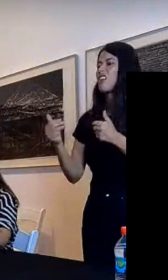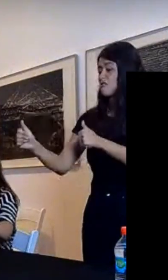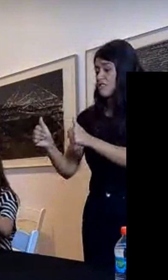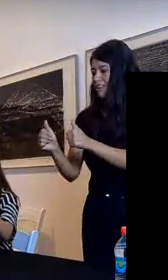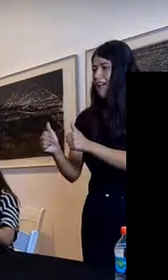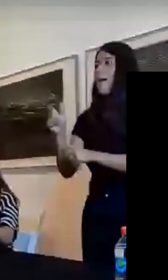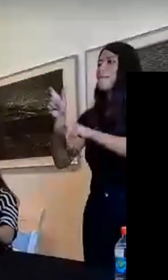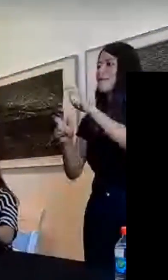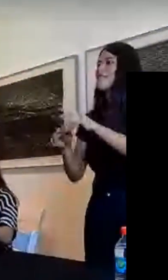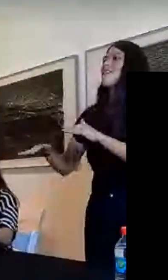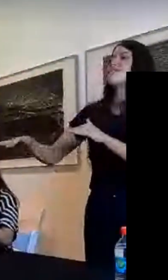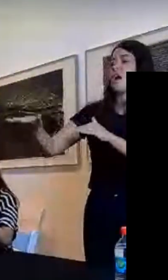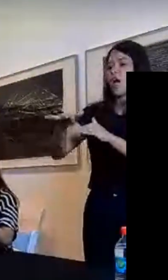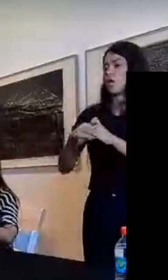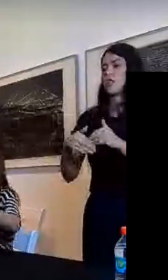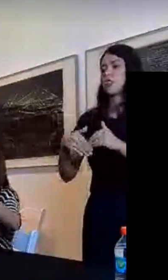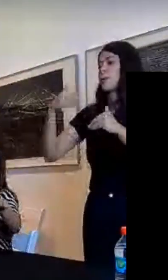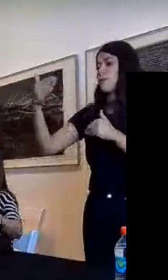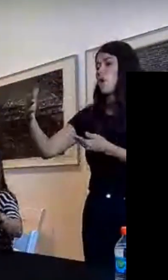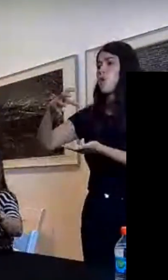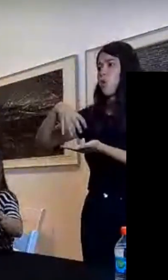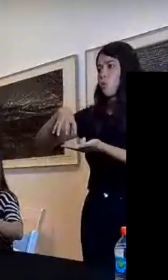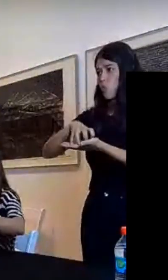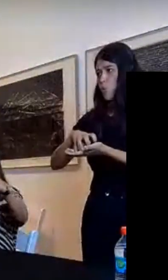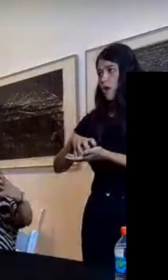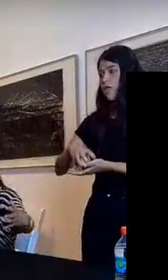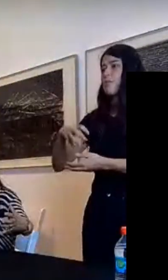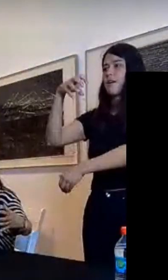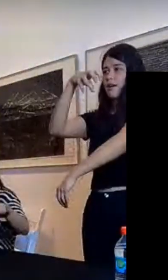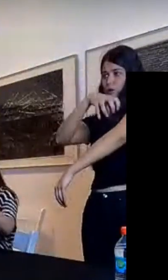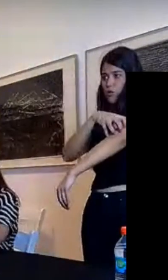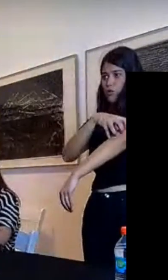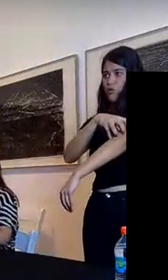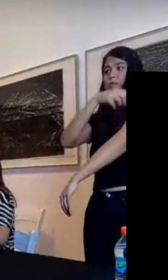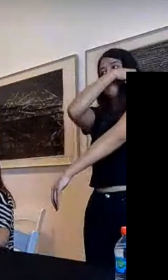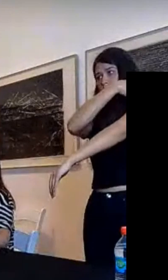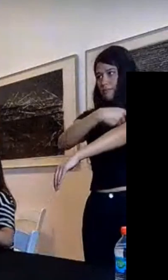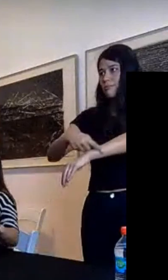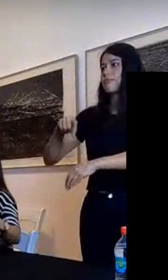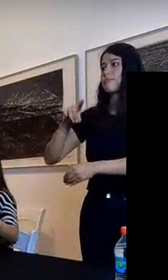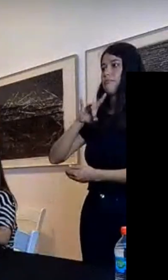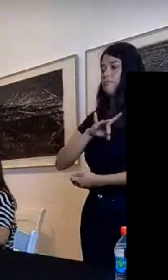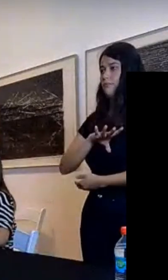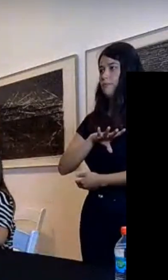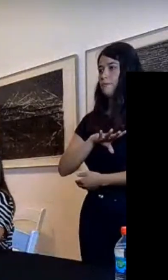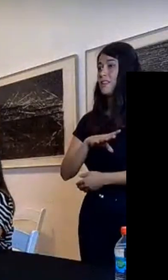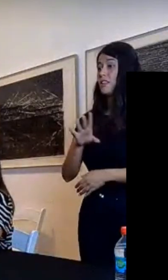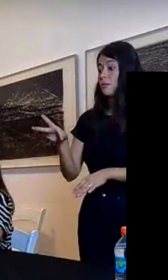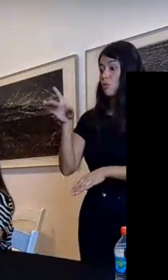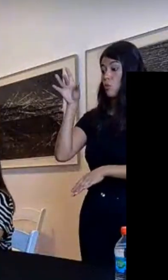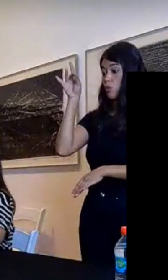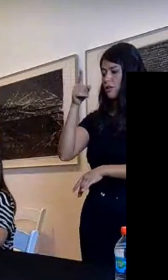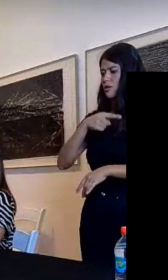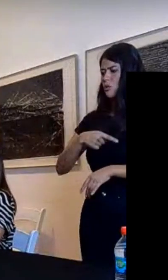Y bueno, después la comuna, y después la región, y después el país, ¿no? Y nos dimos cuenta que nuestra